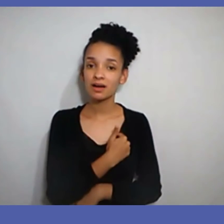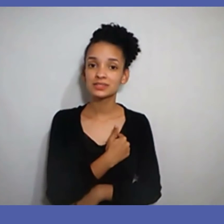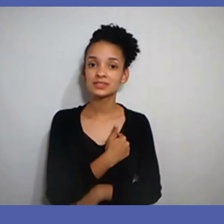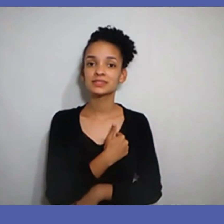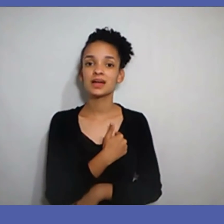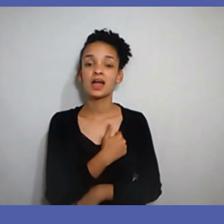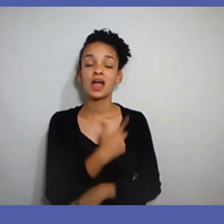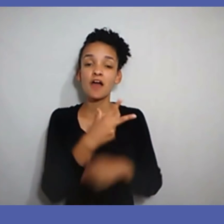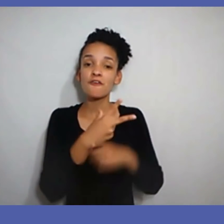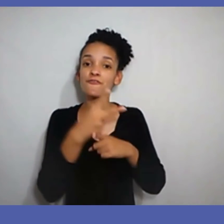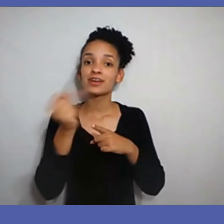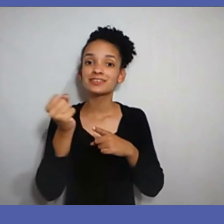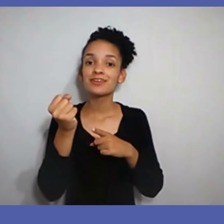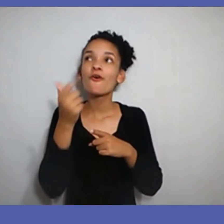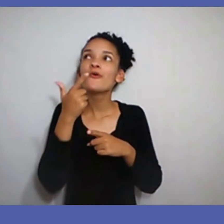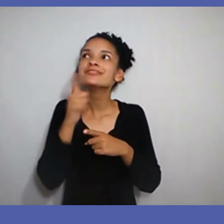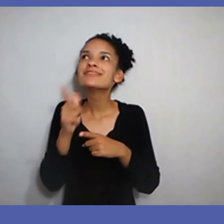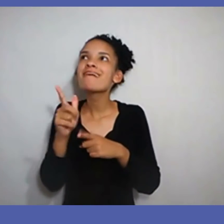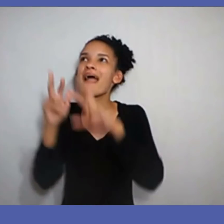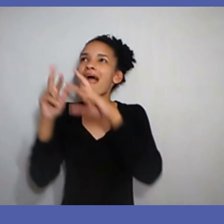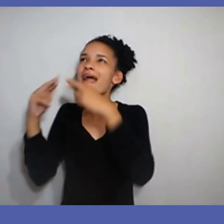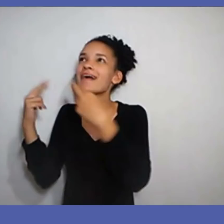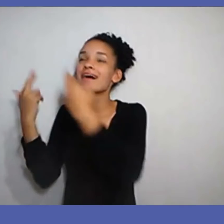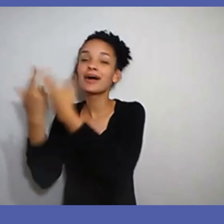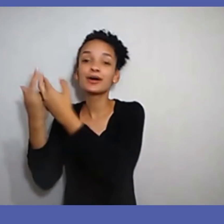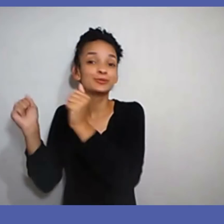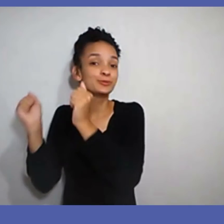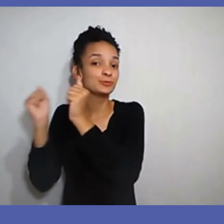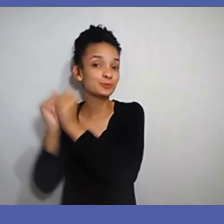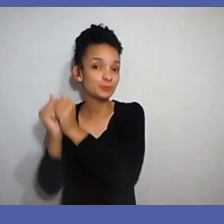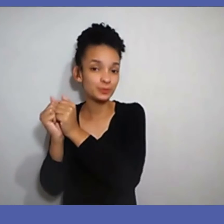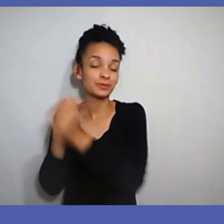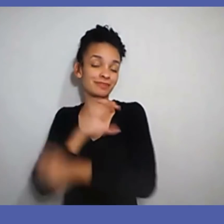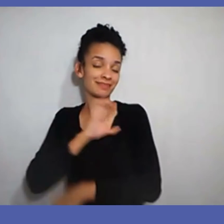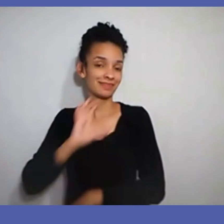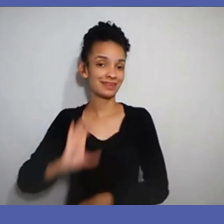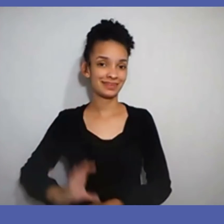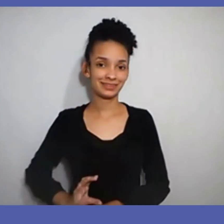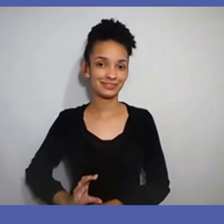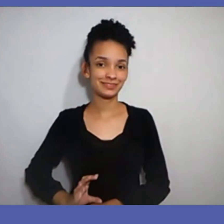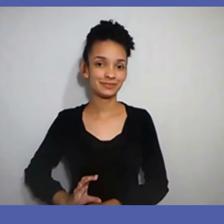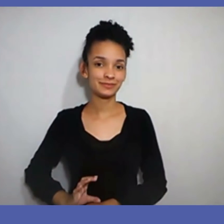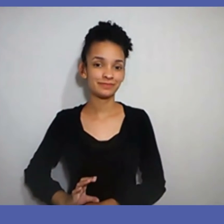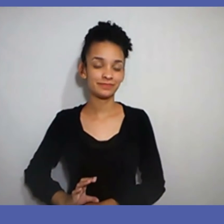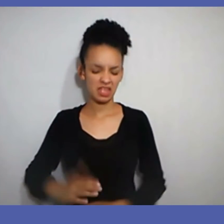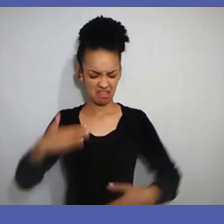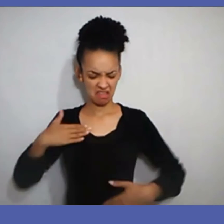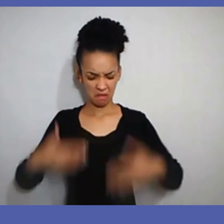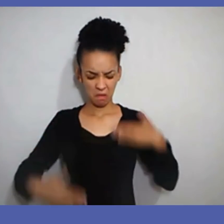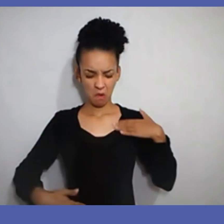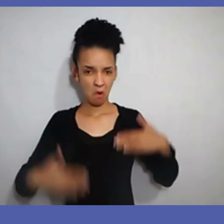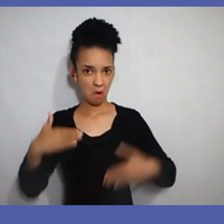com Cristo, não vamos ter mais esse corpo material.